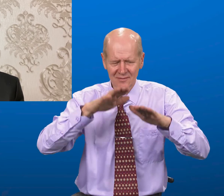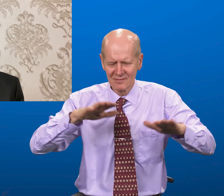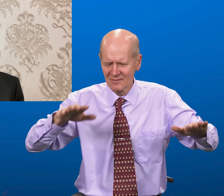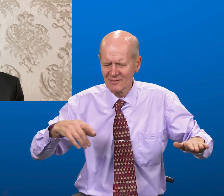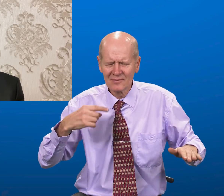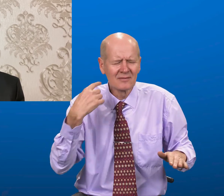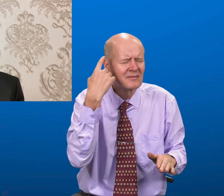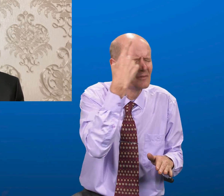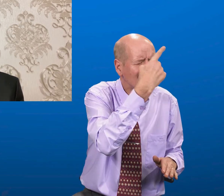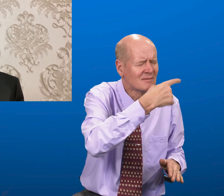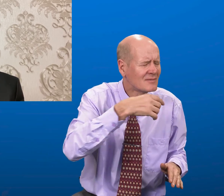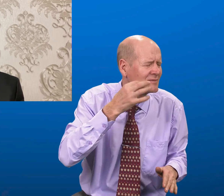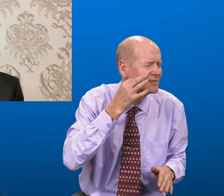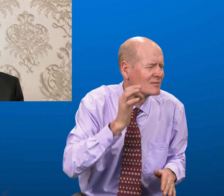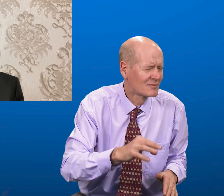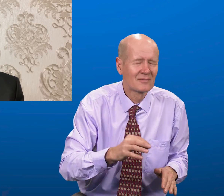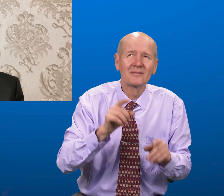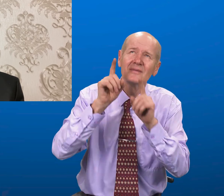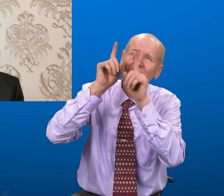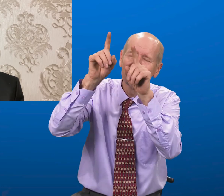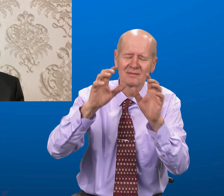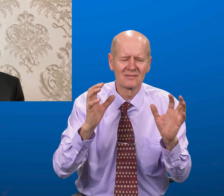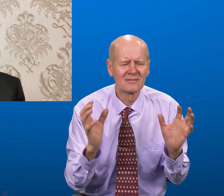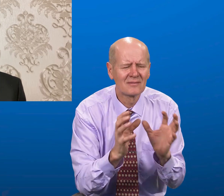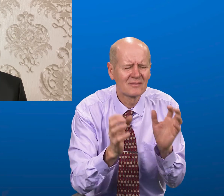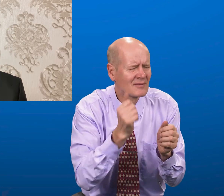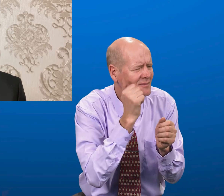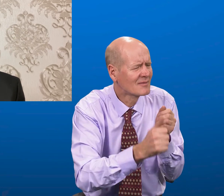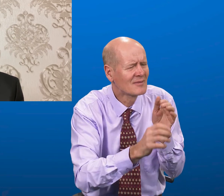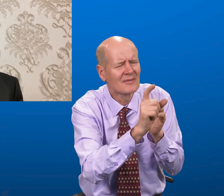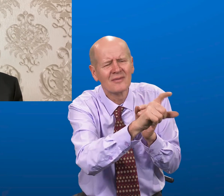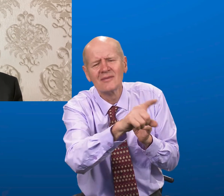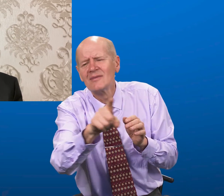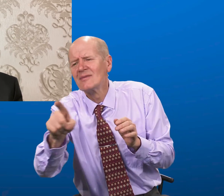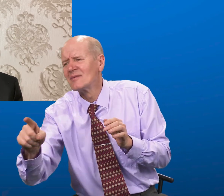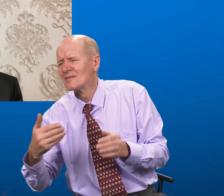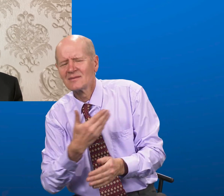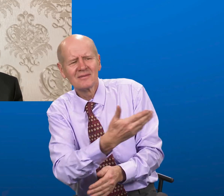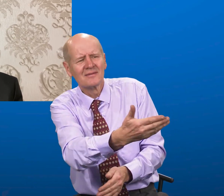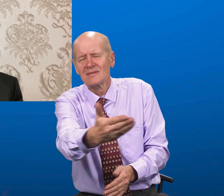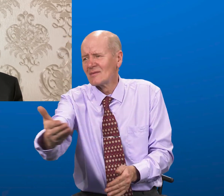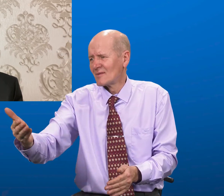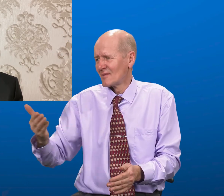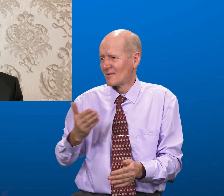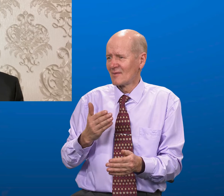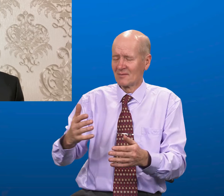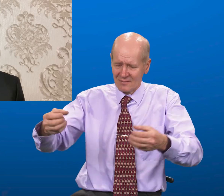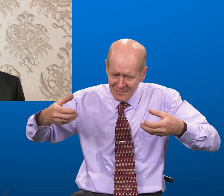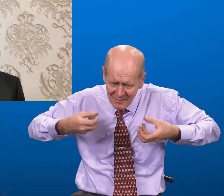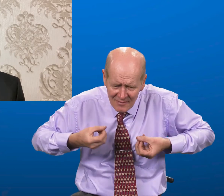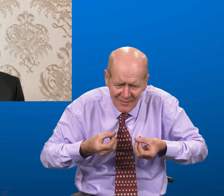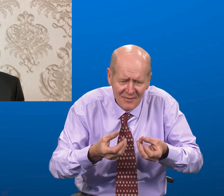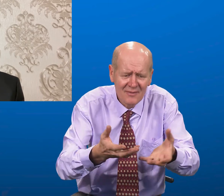основании личного опыта, который заботится о нас, который проявляет